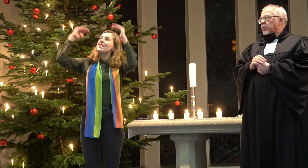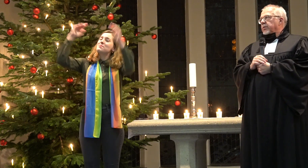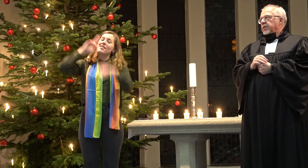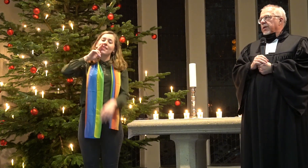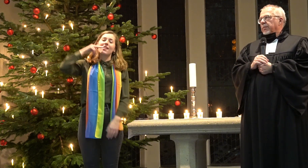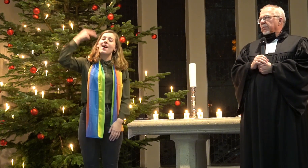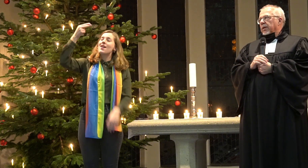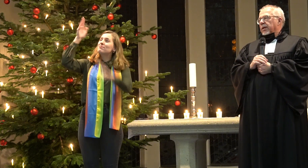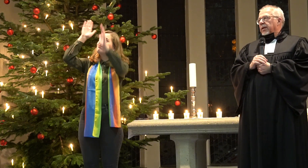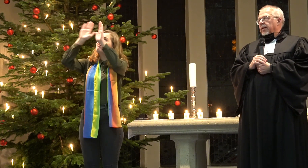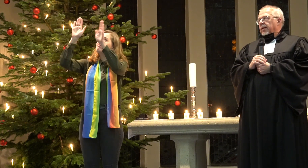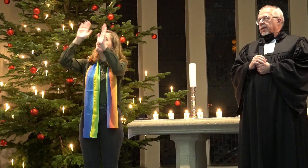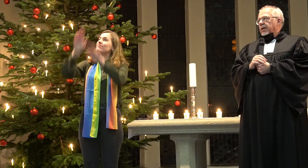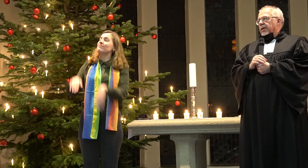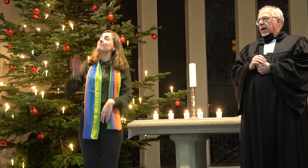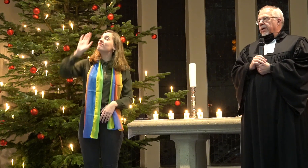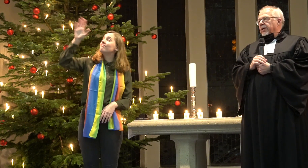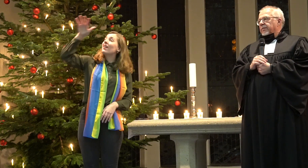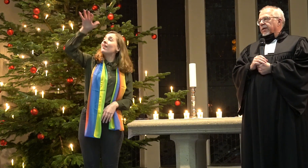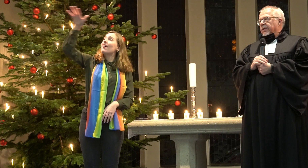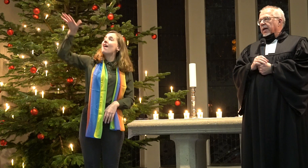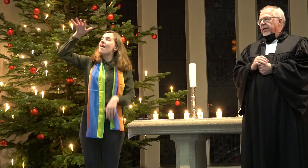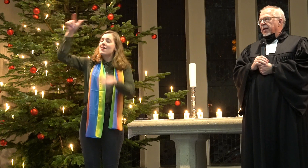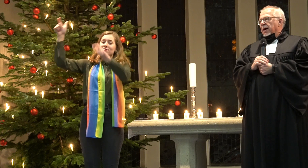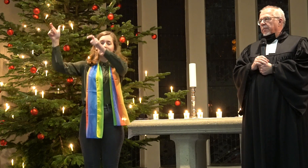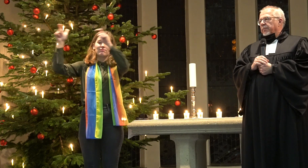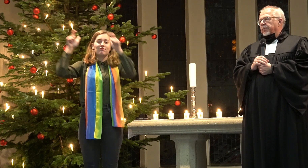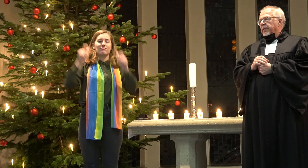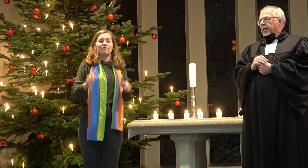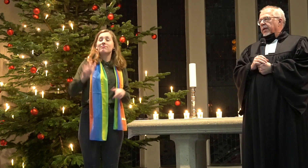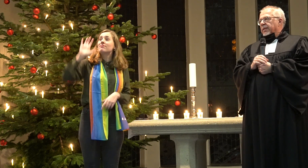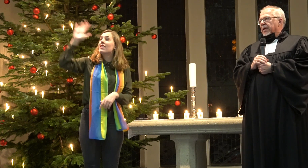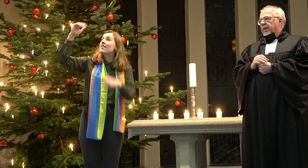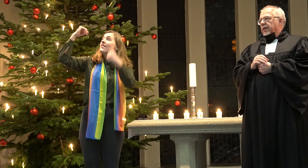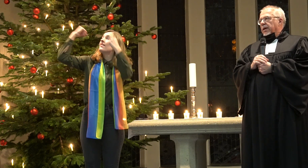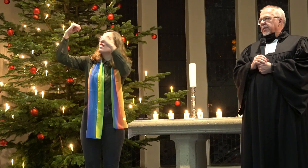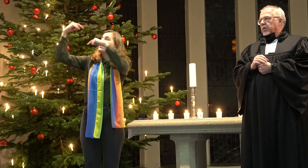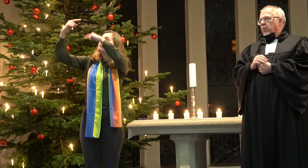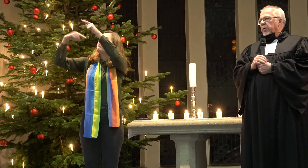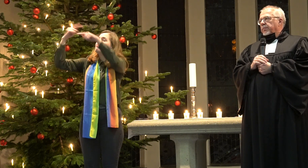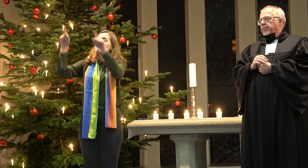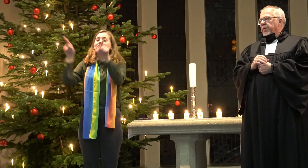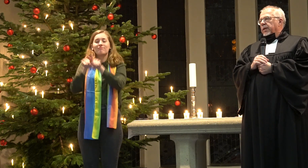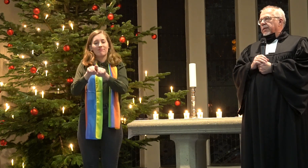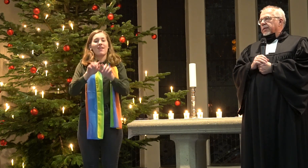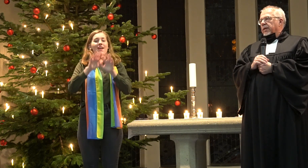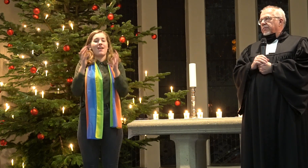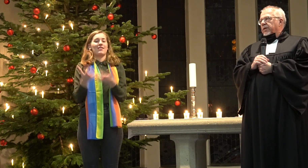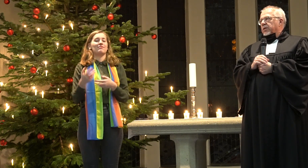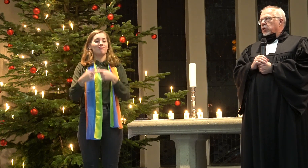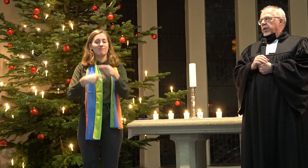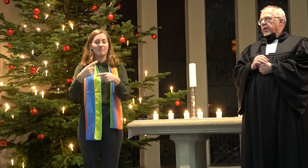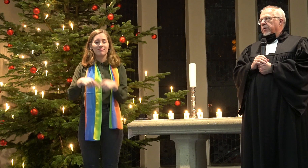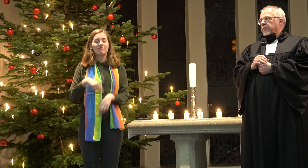Vater unser im Himmel, geheiligt werde dein Name, dein Reich komme, dein